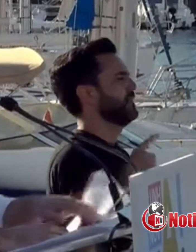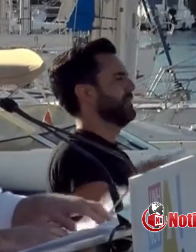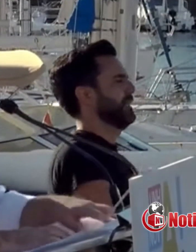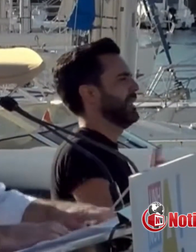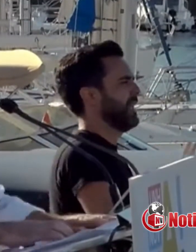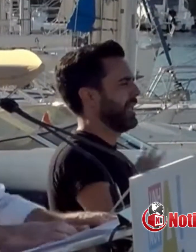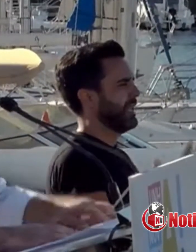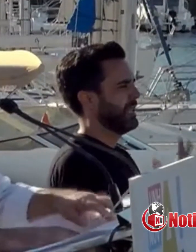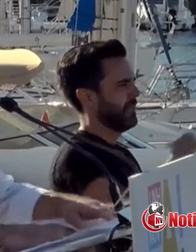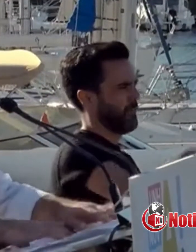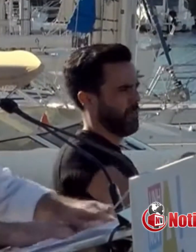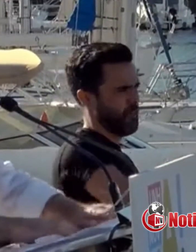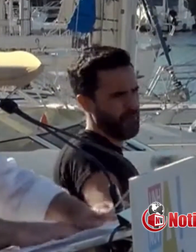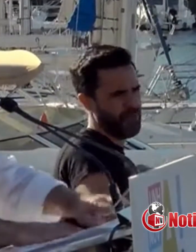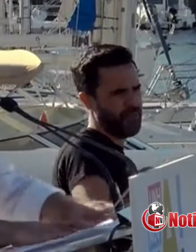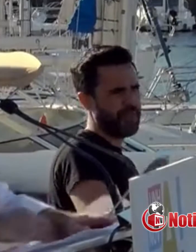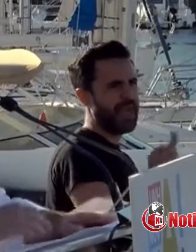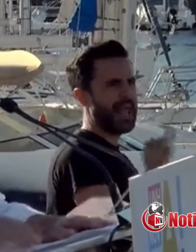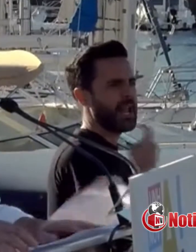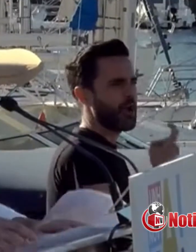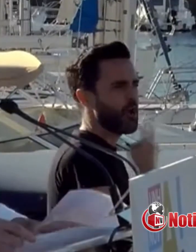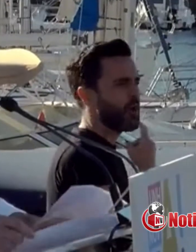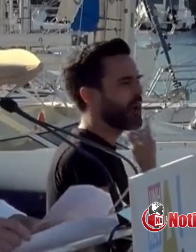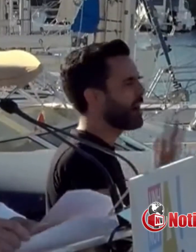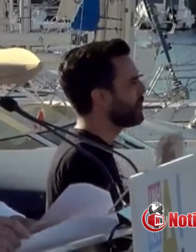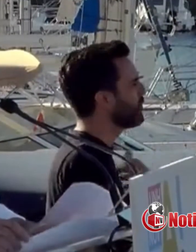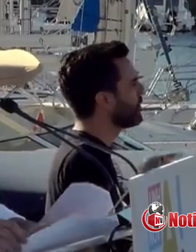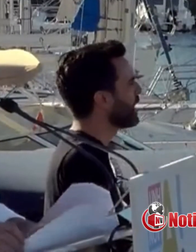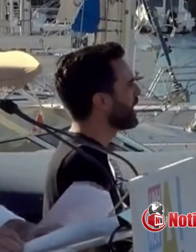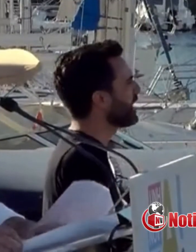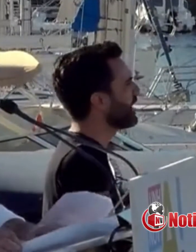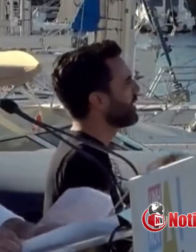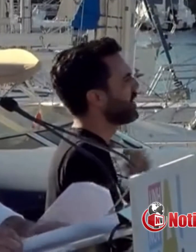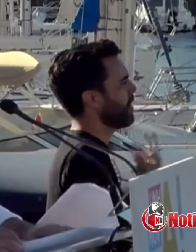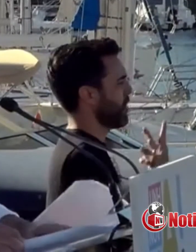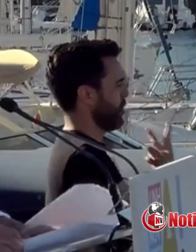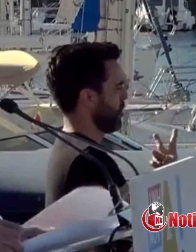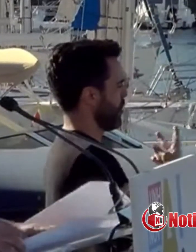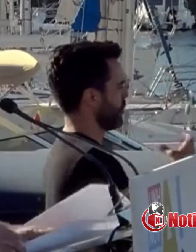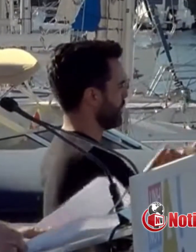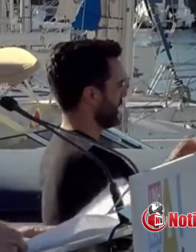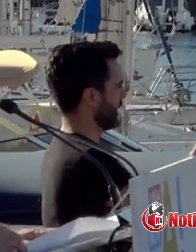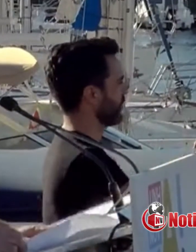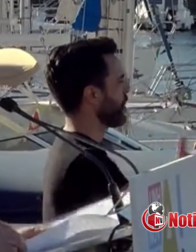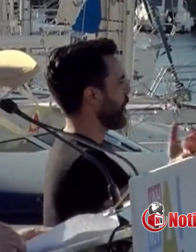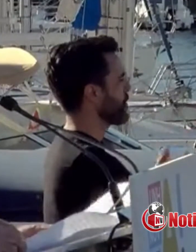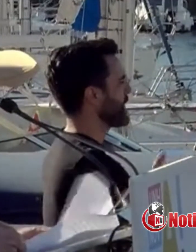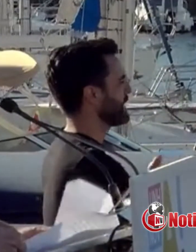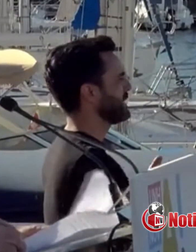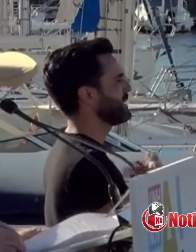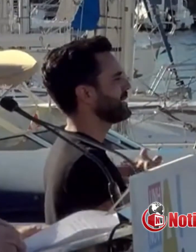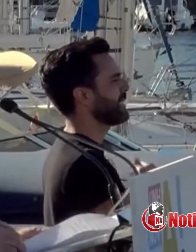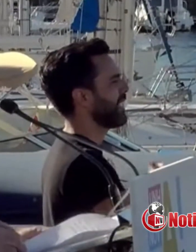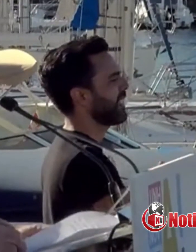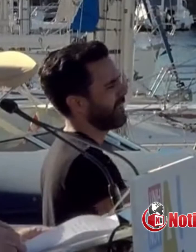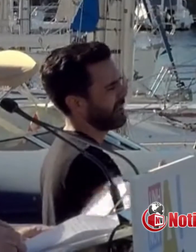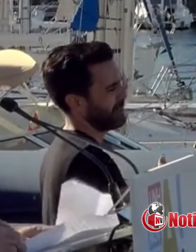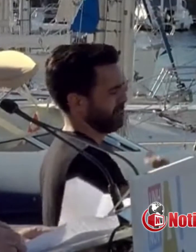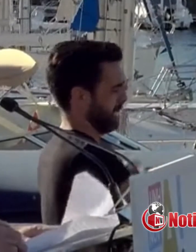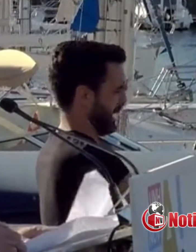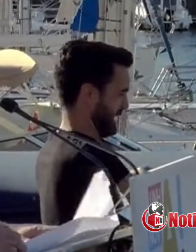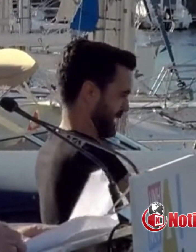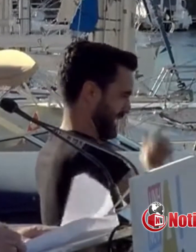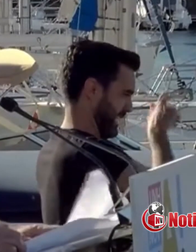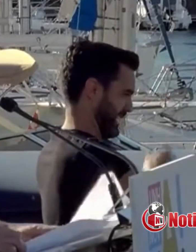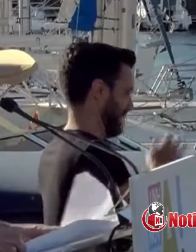non teñan estes dous partidos, que non teñan o goberno de Madrid estes dous partidos, por exemplo, a ministra de Industria ou a ministra de Traballo,